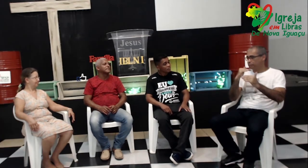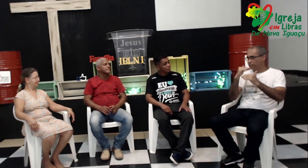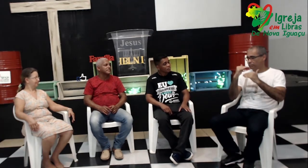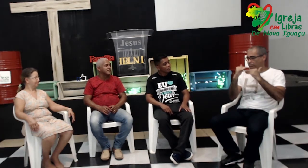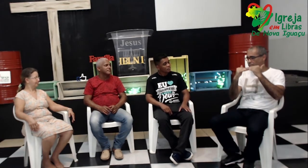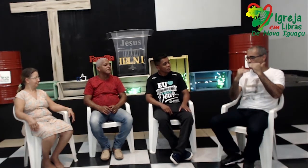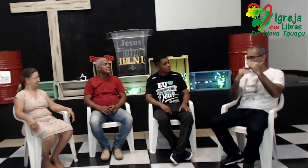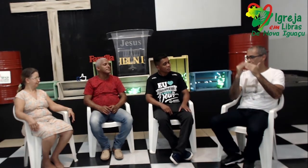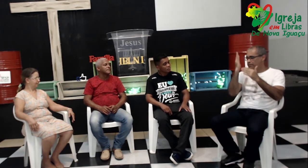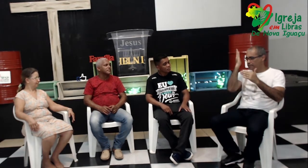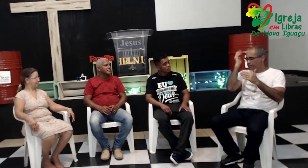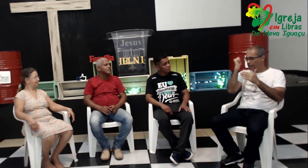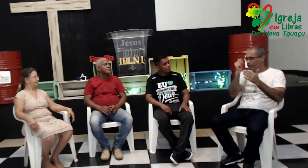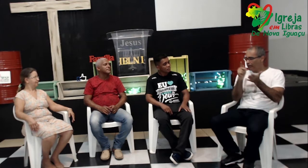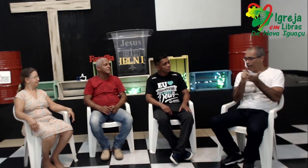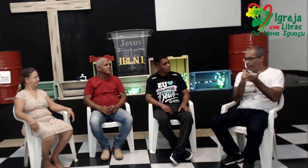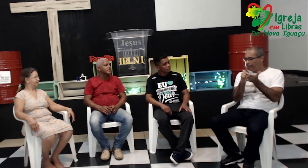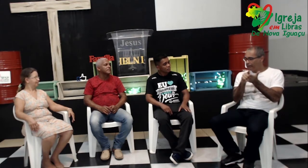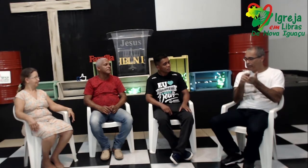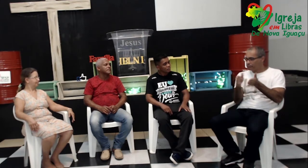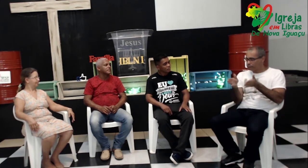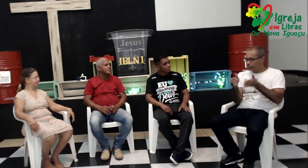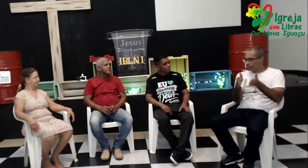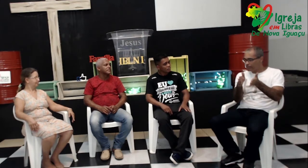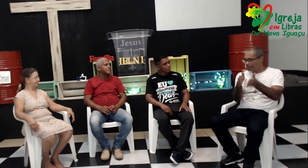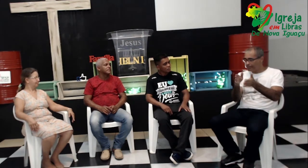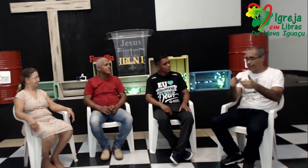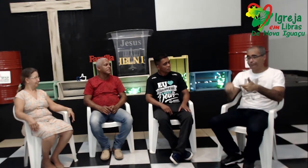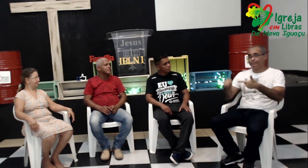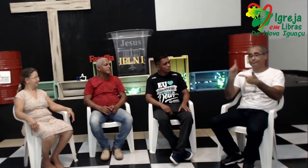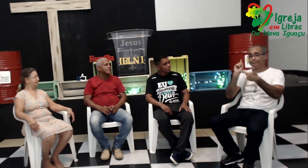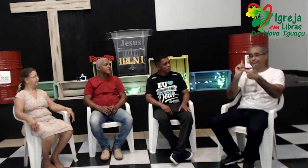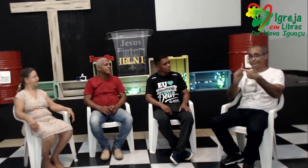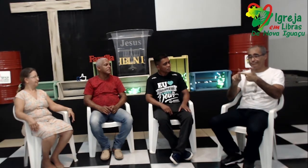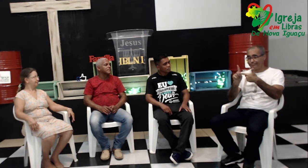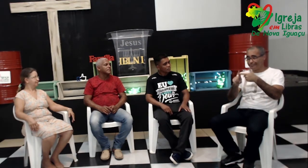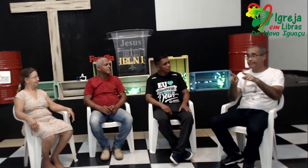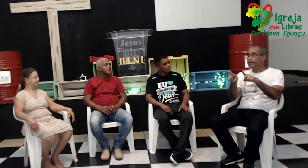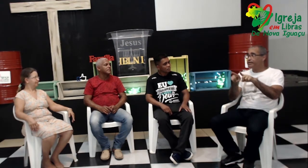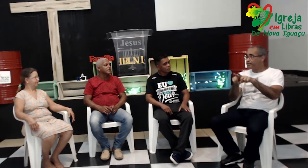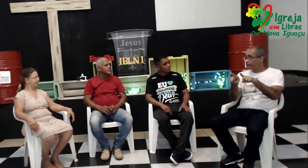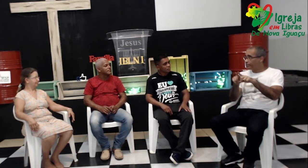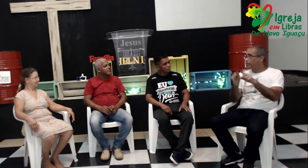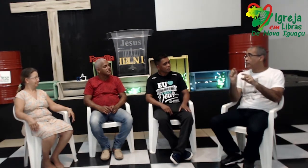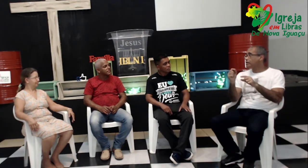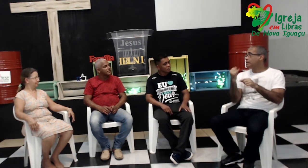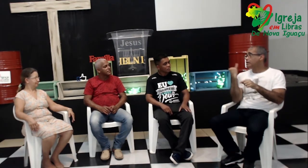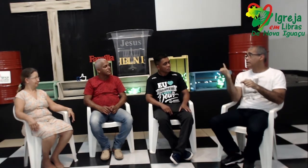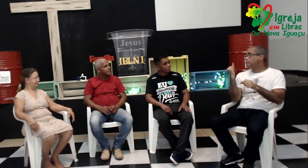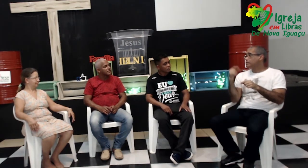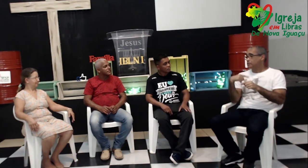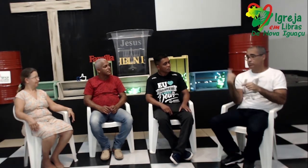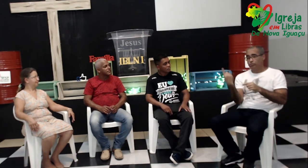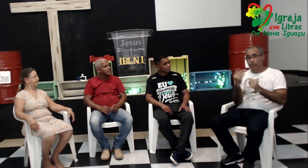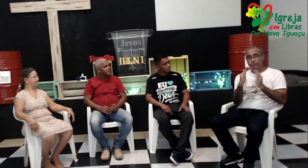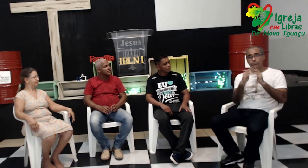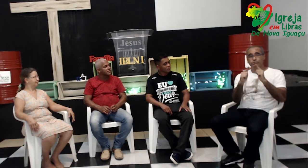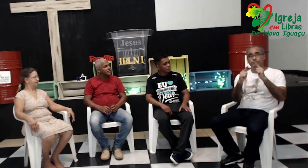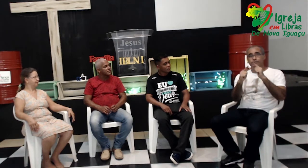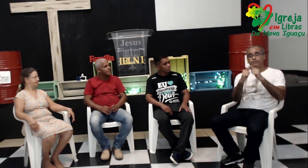Então, a Bíblia é uma ferramenta muito importante para você crescer. E